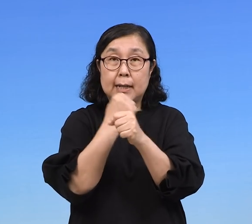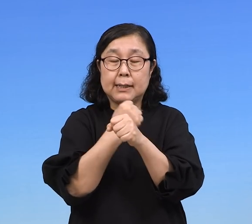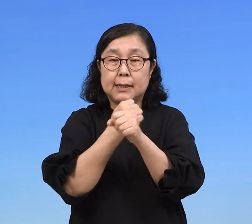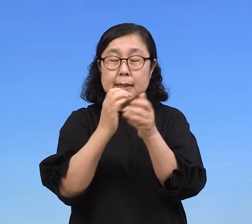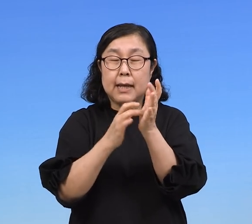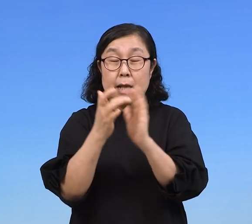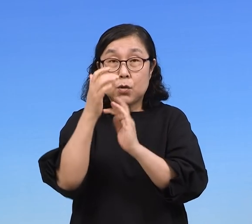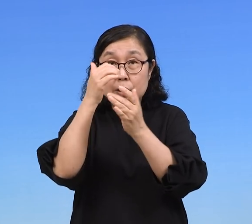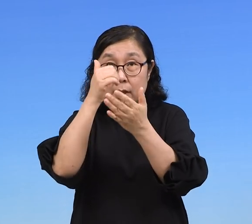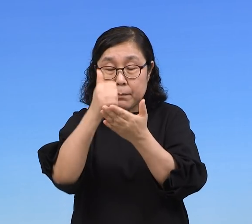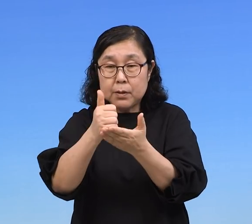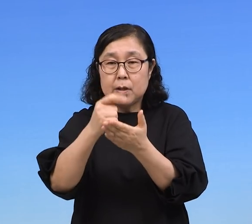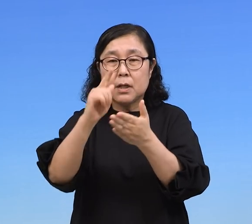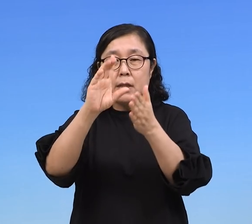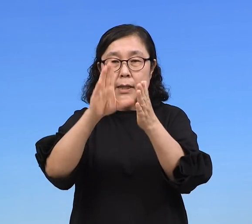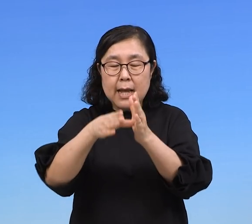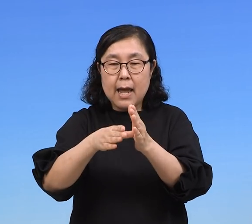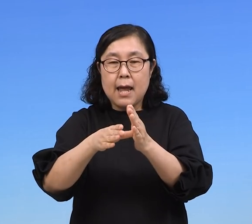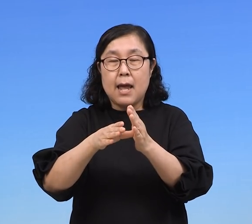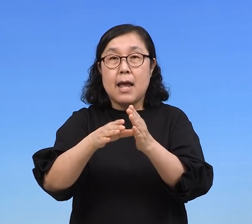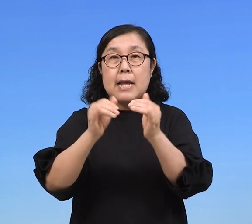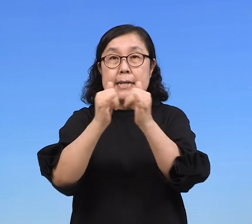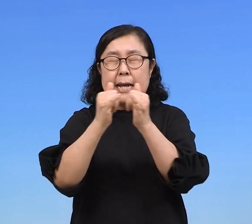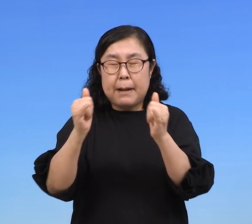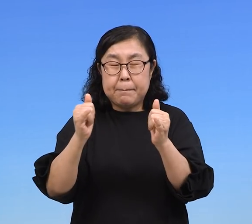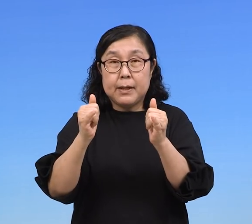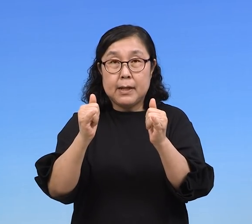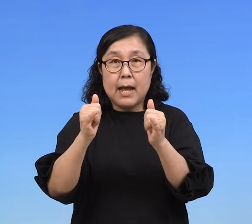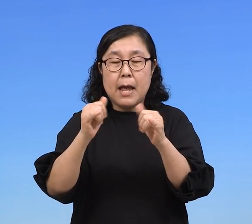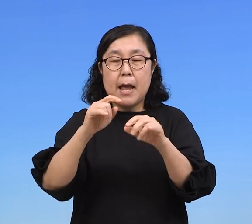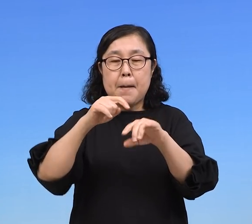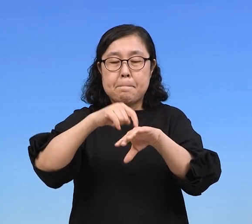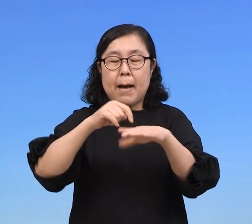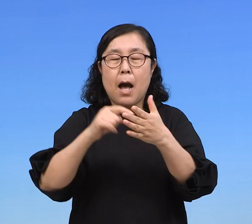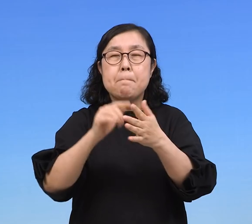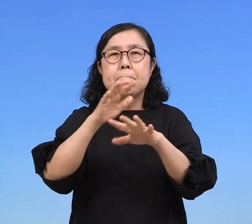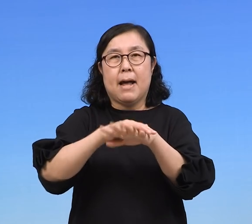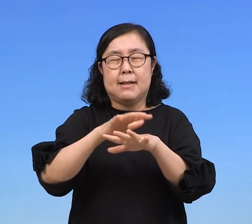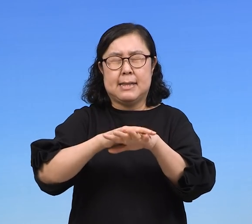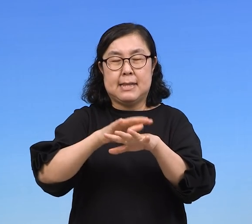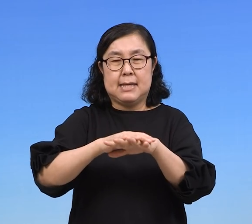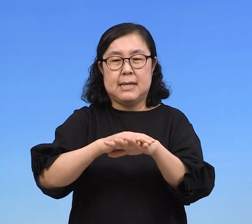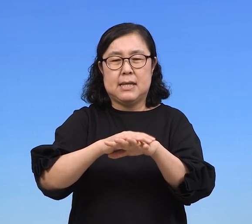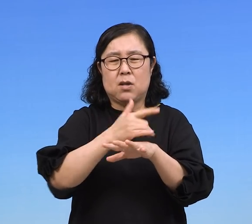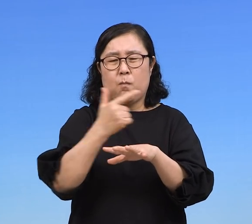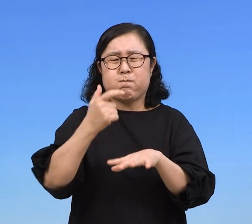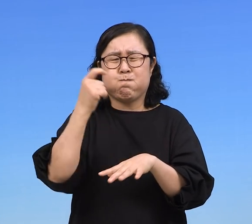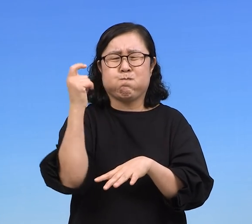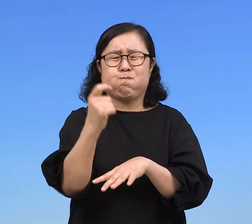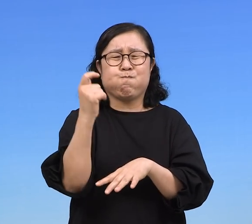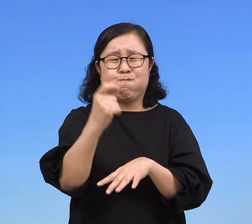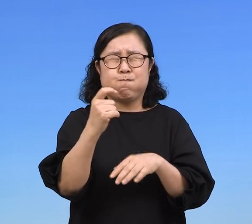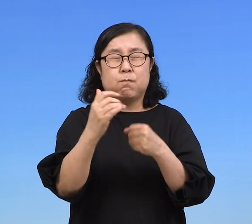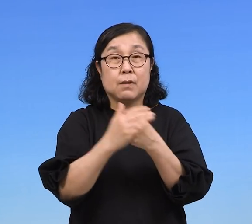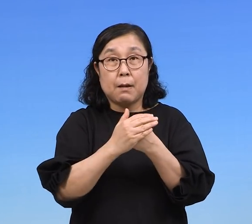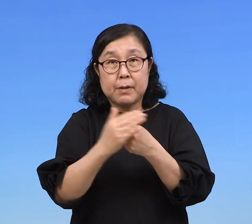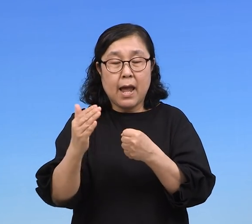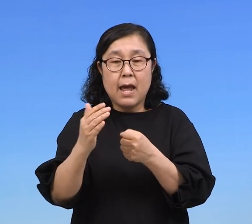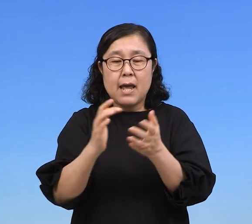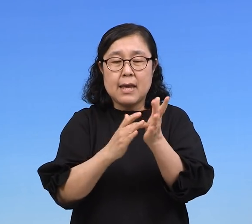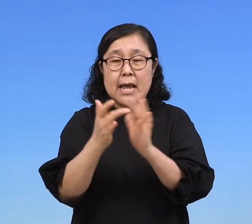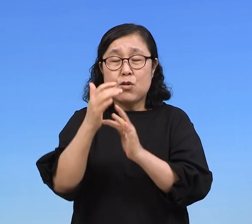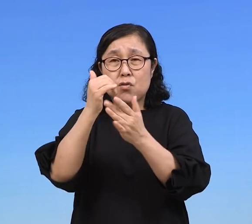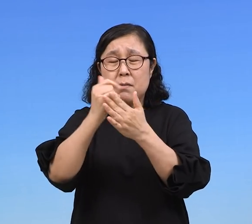설명하시는 예수님께서 지금 그 당시 사람들의 마음의 밭이 얼마나 굳어 있어 주님의